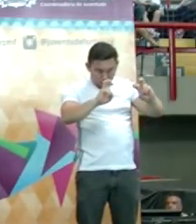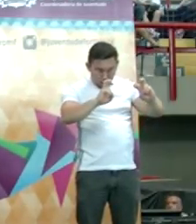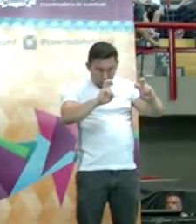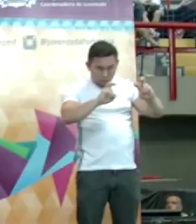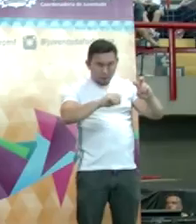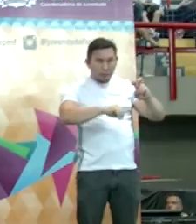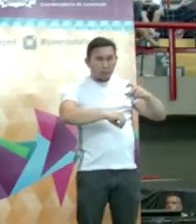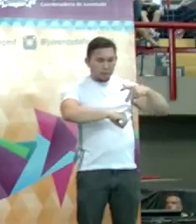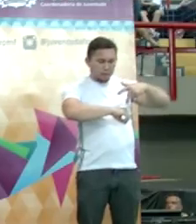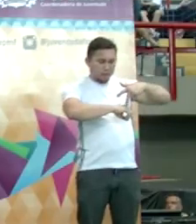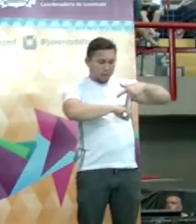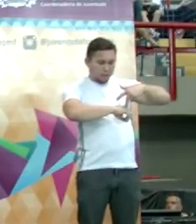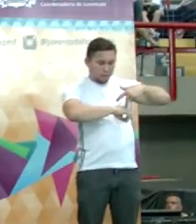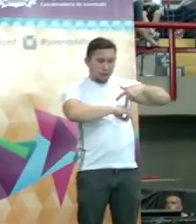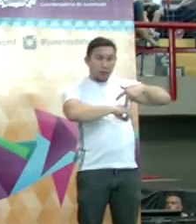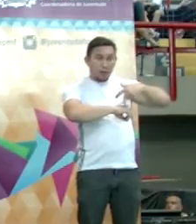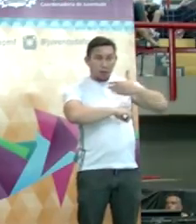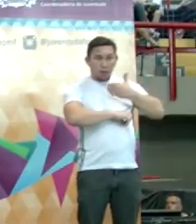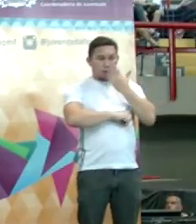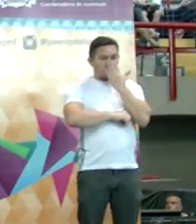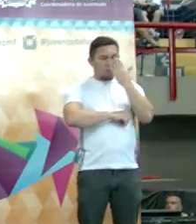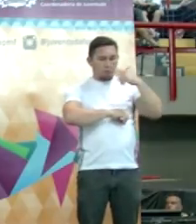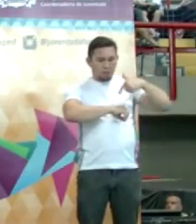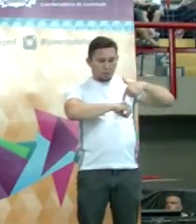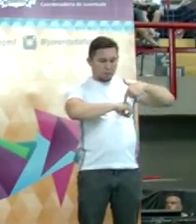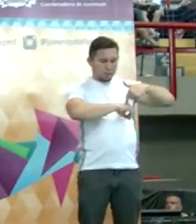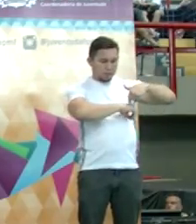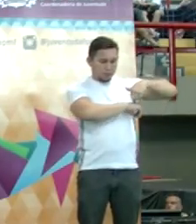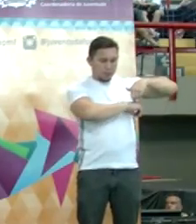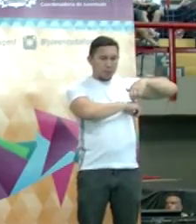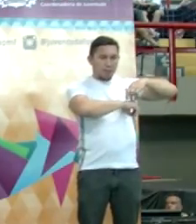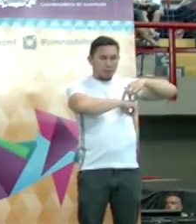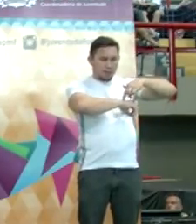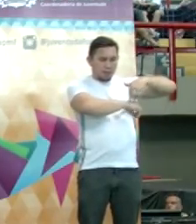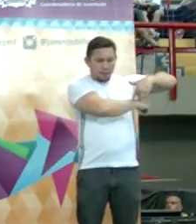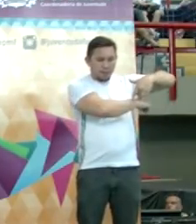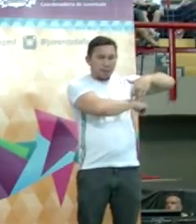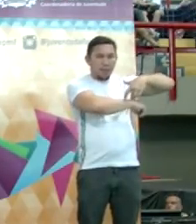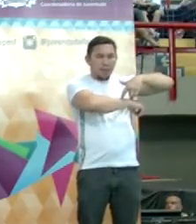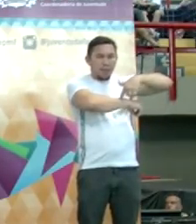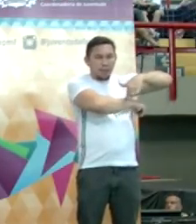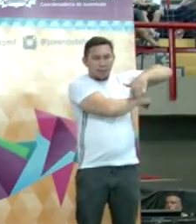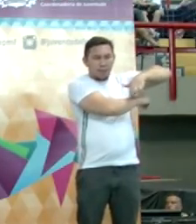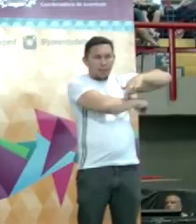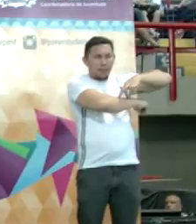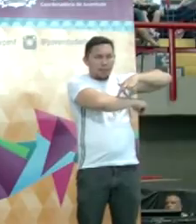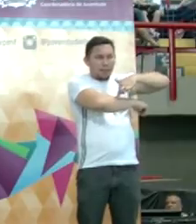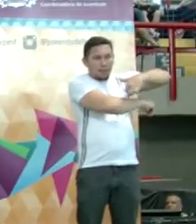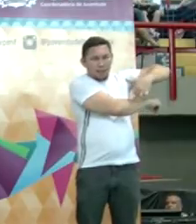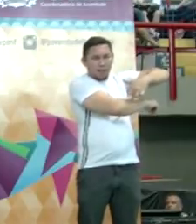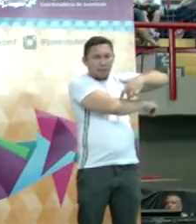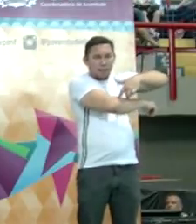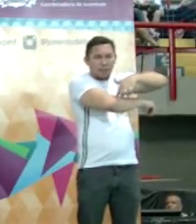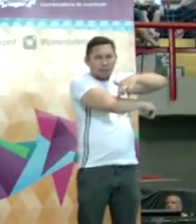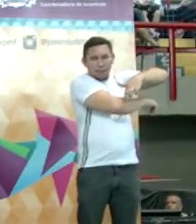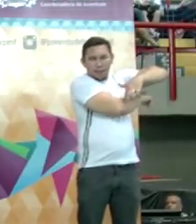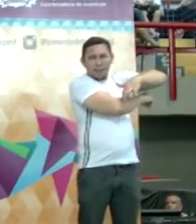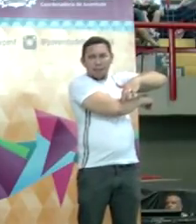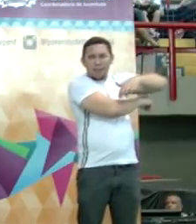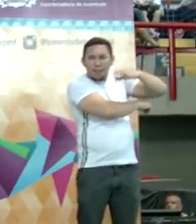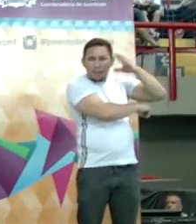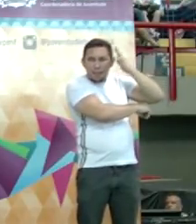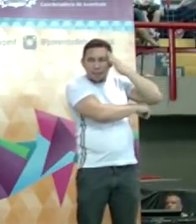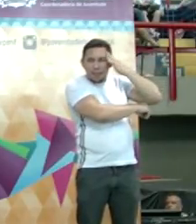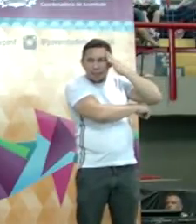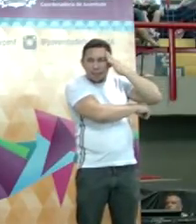Preste atenção. Quando eu ando para frente, eu empurro o chão para onde? Falem. Para trás. Pela terceira lei